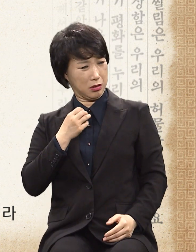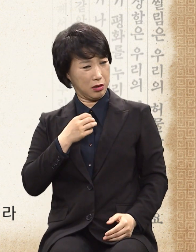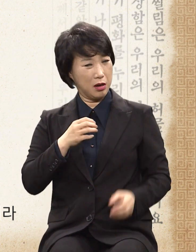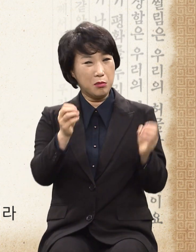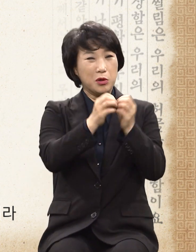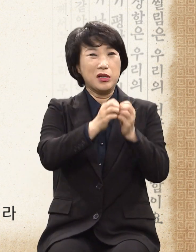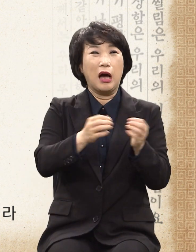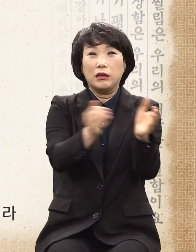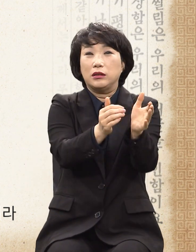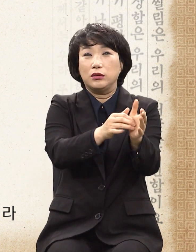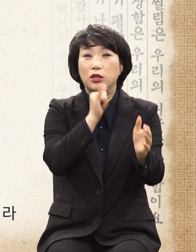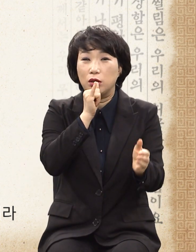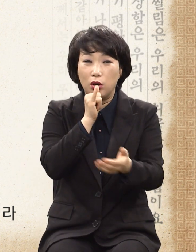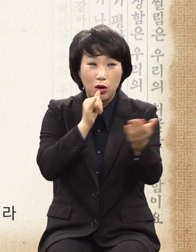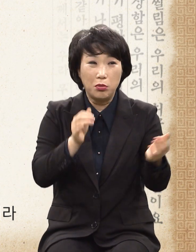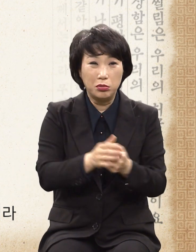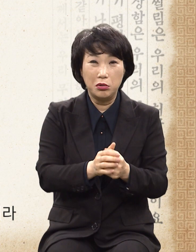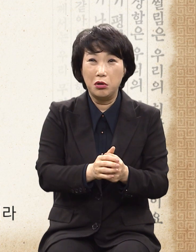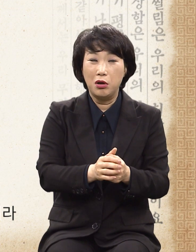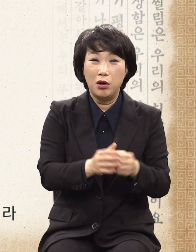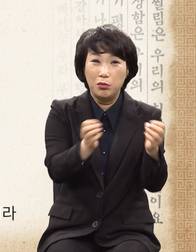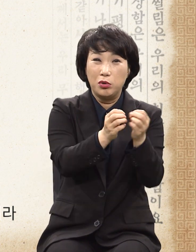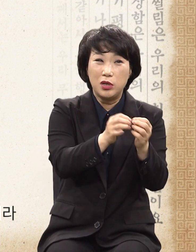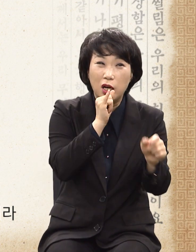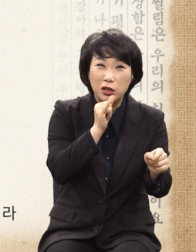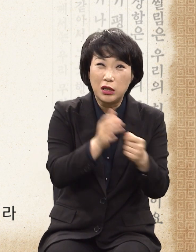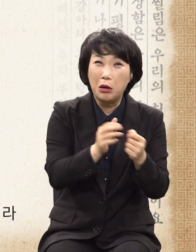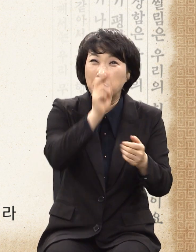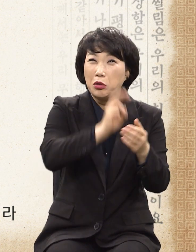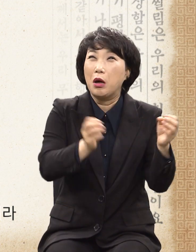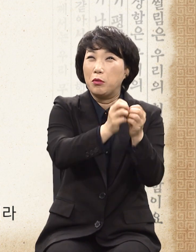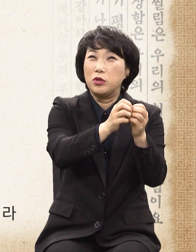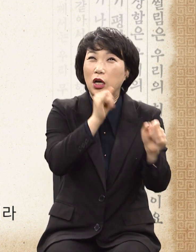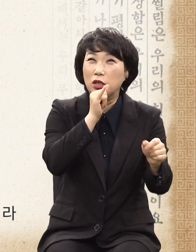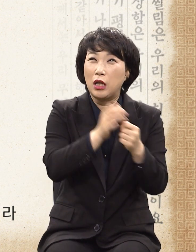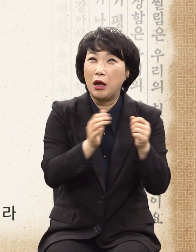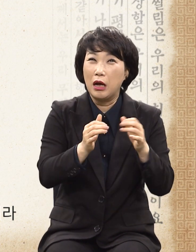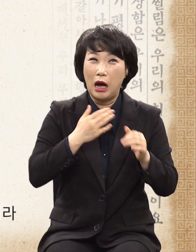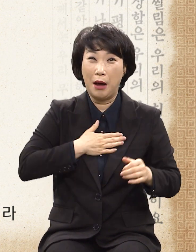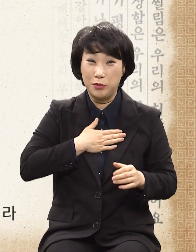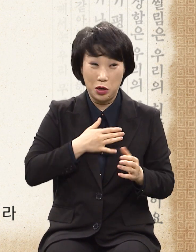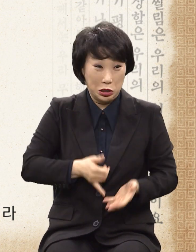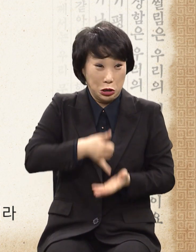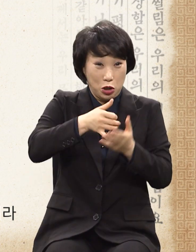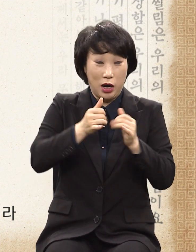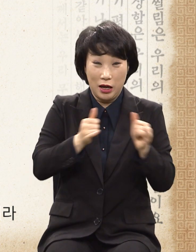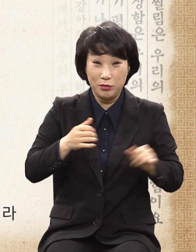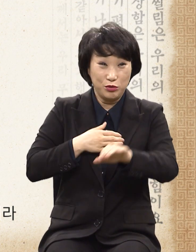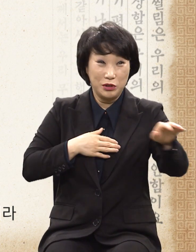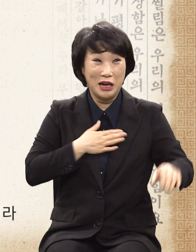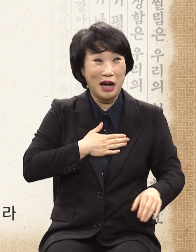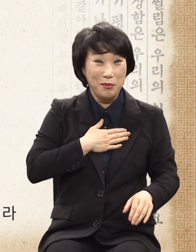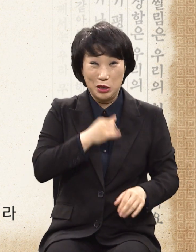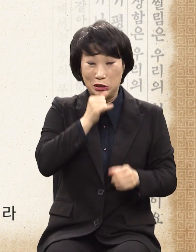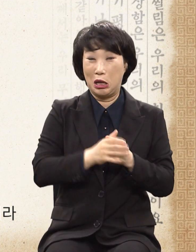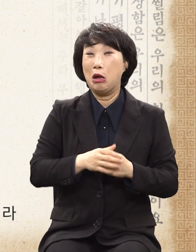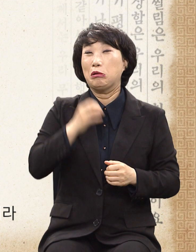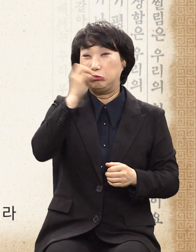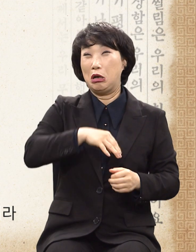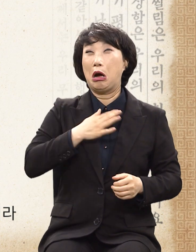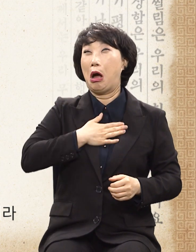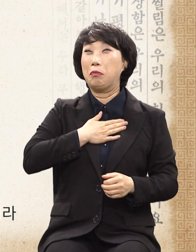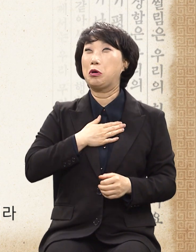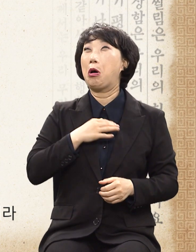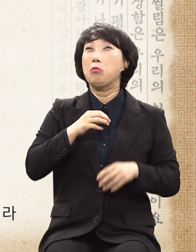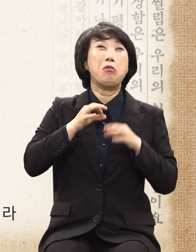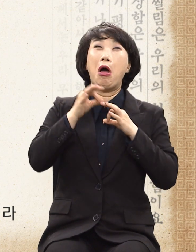가사가 있으니까 내 감정이, 인간이 인격을 가진 감성을 가졌기 때문에 감성에서